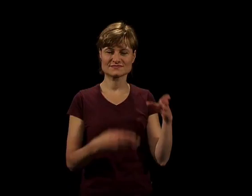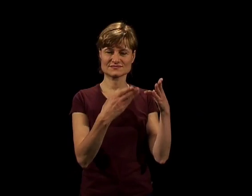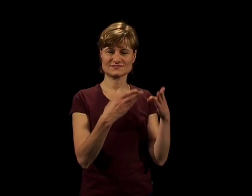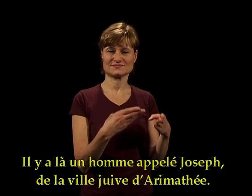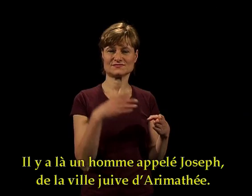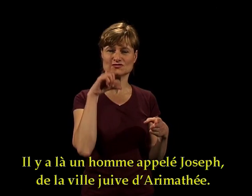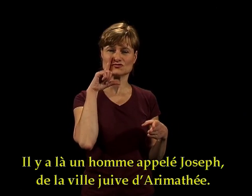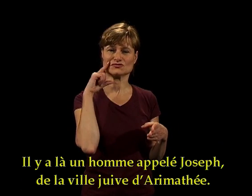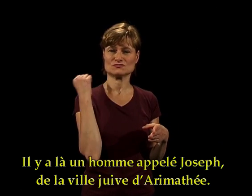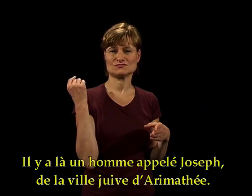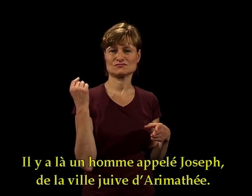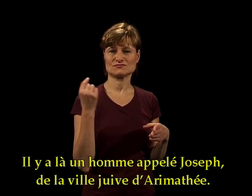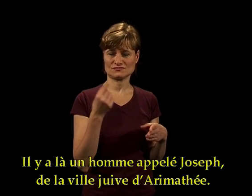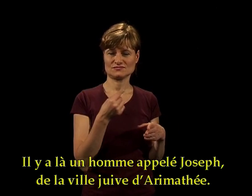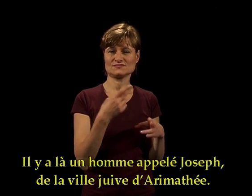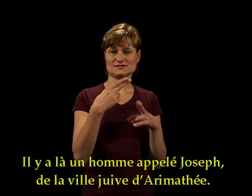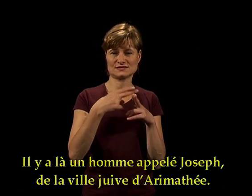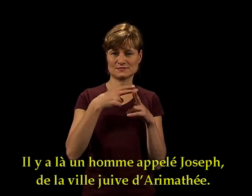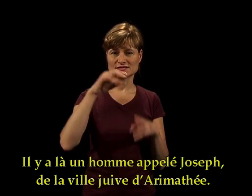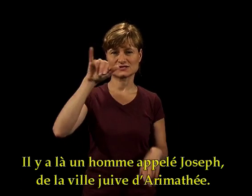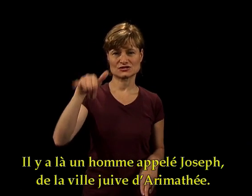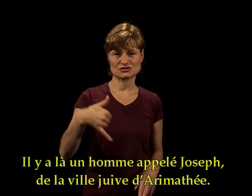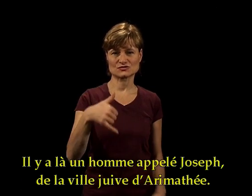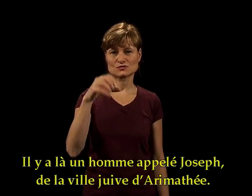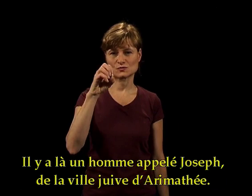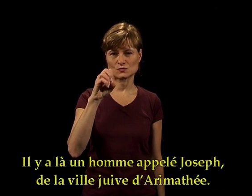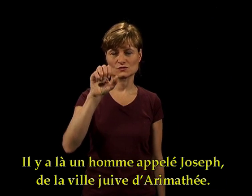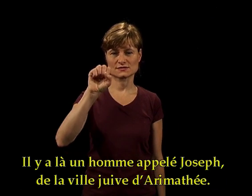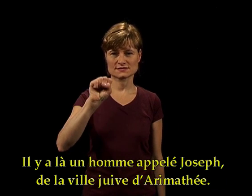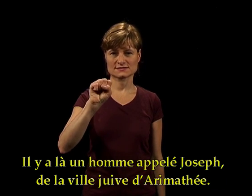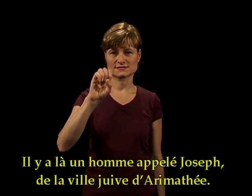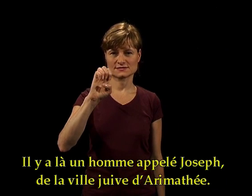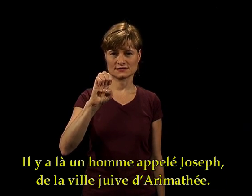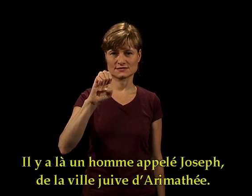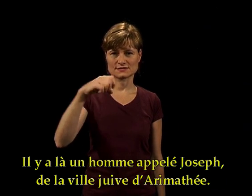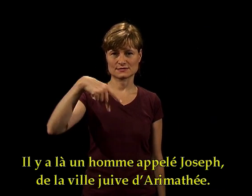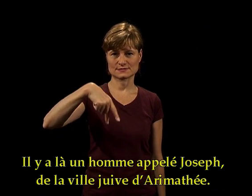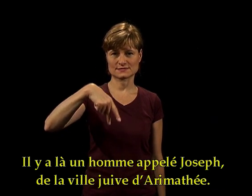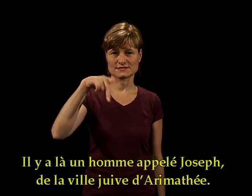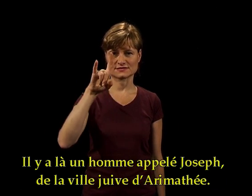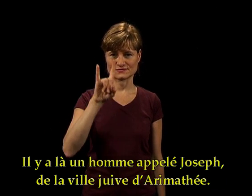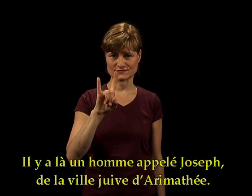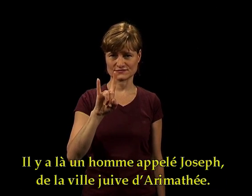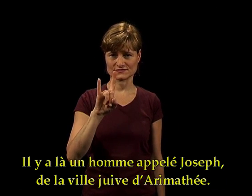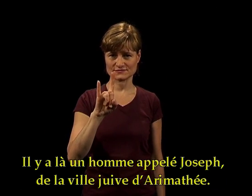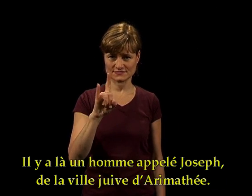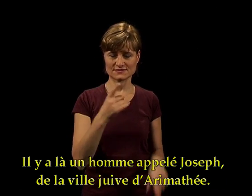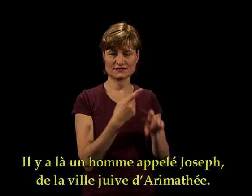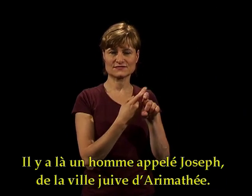Il y a là un homme appelé Joseph, de la ville juive d'Arimathée.